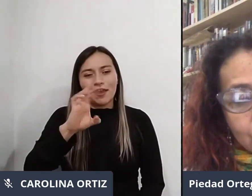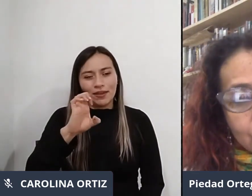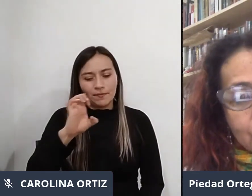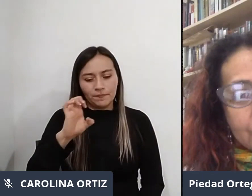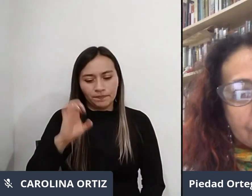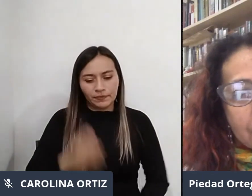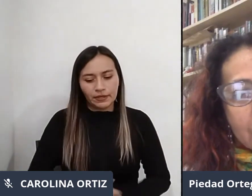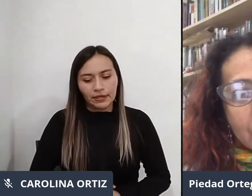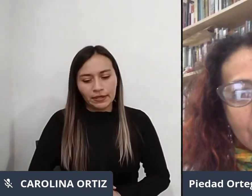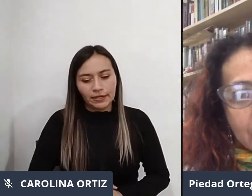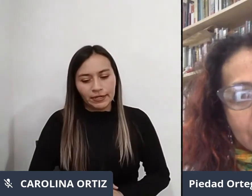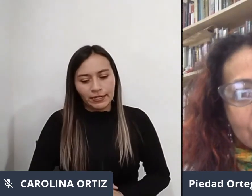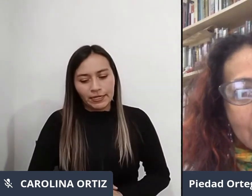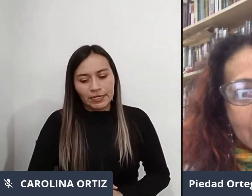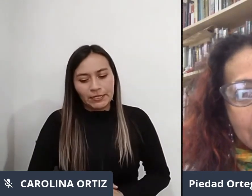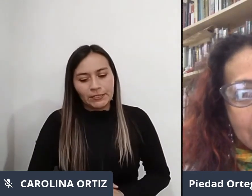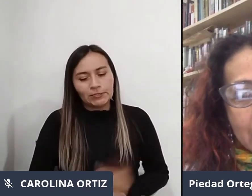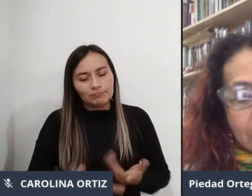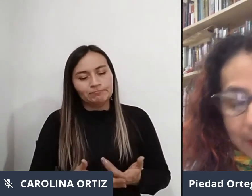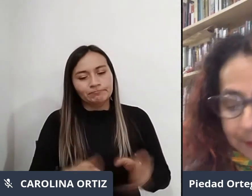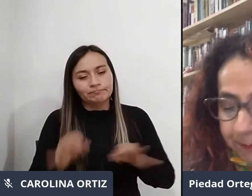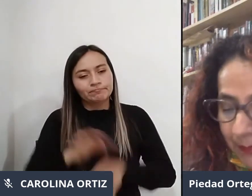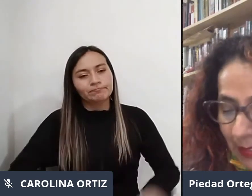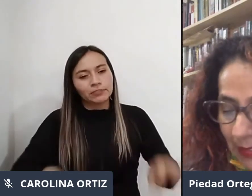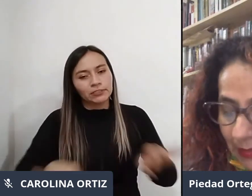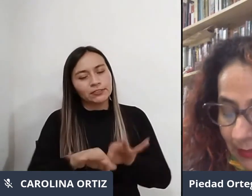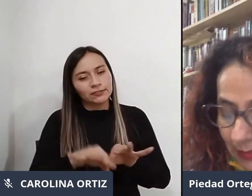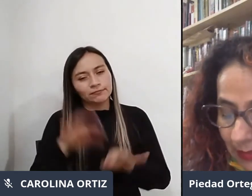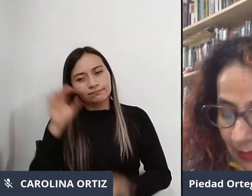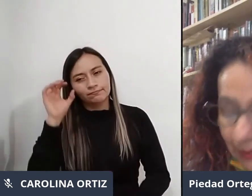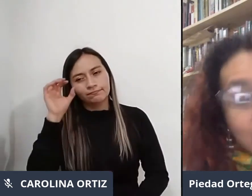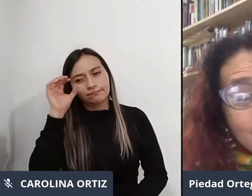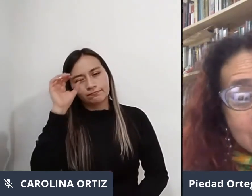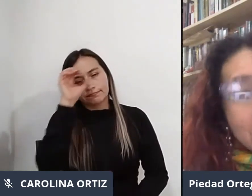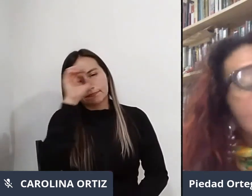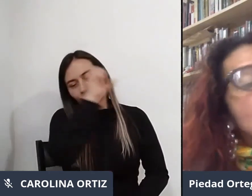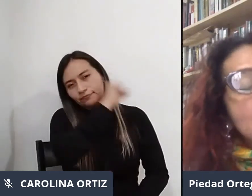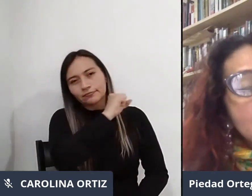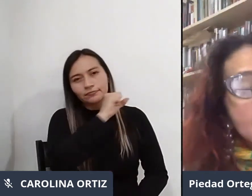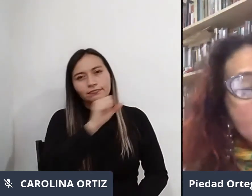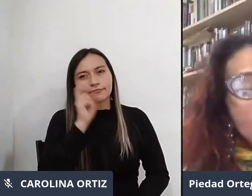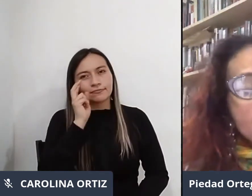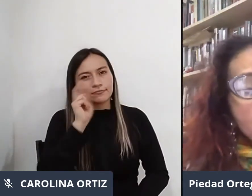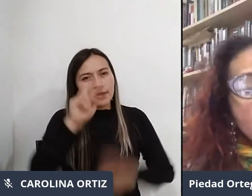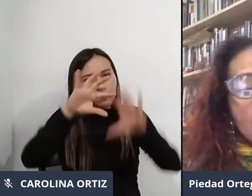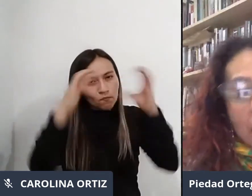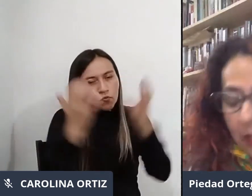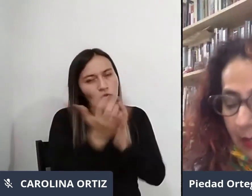del mundo y una lectura de la palabra. Desde ese lugar del contexto,